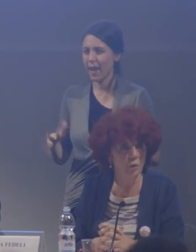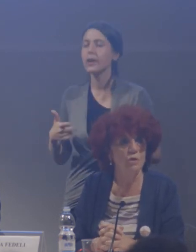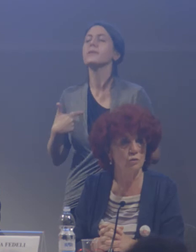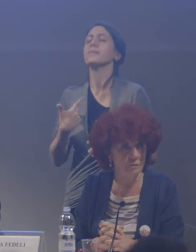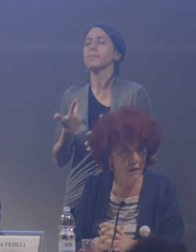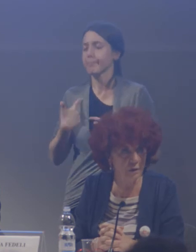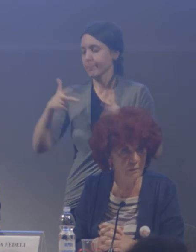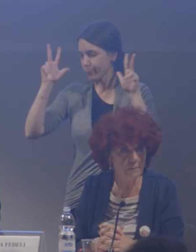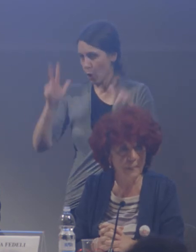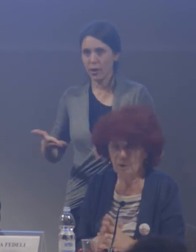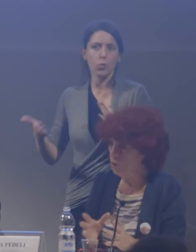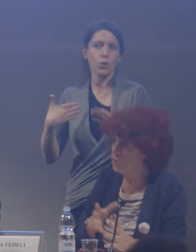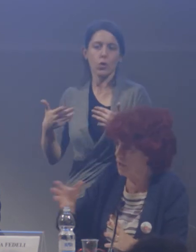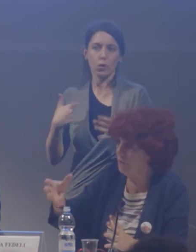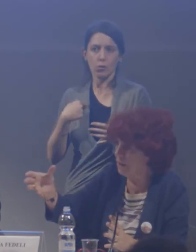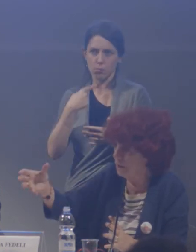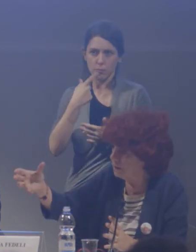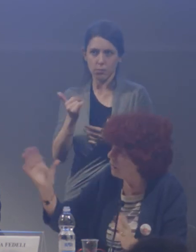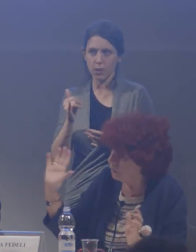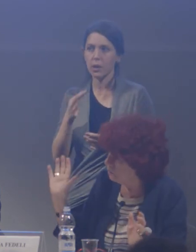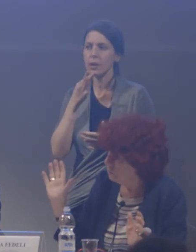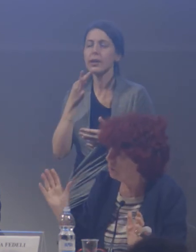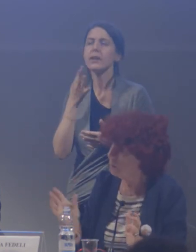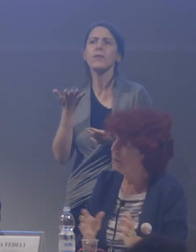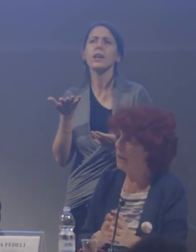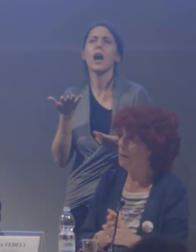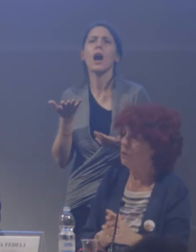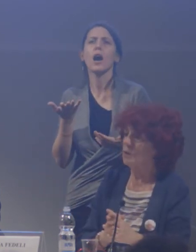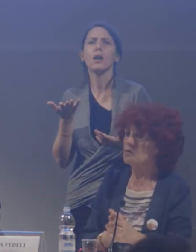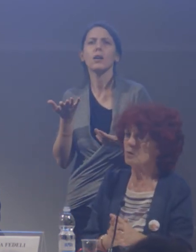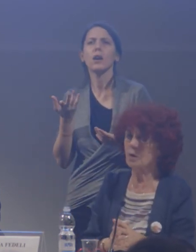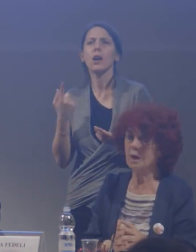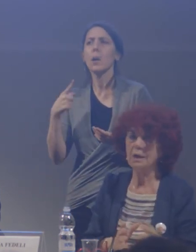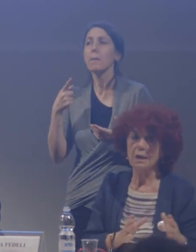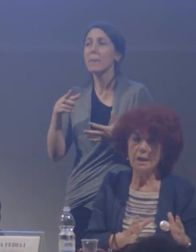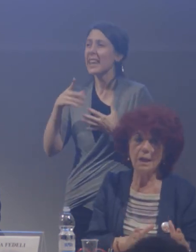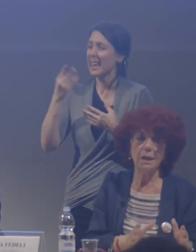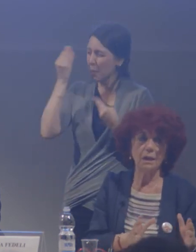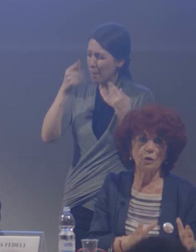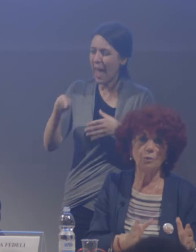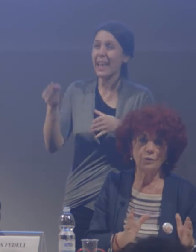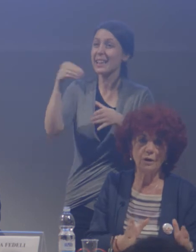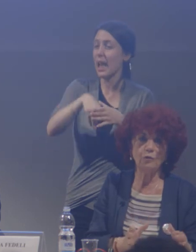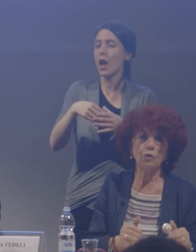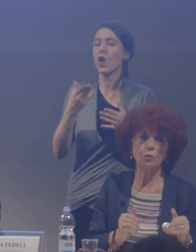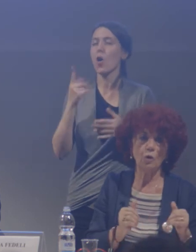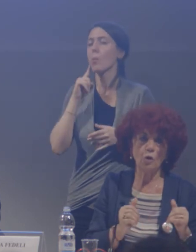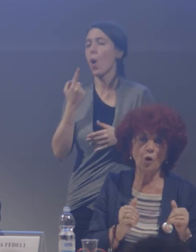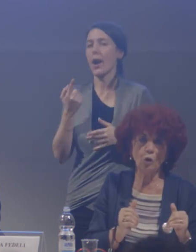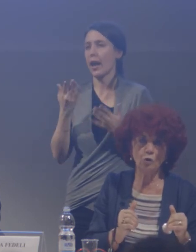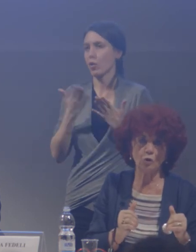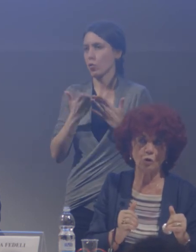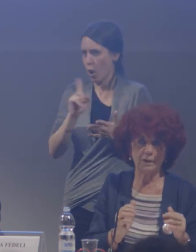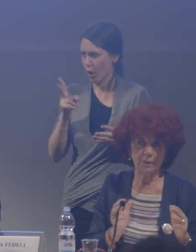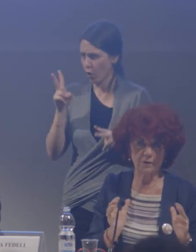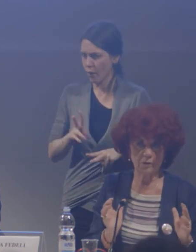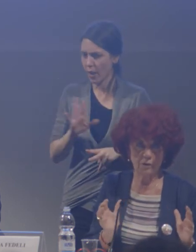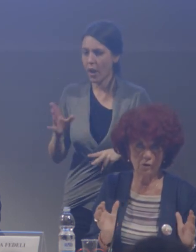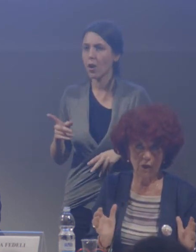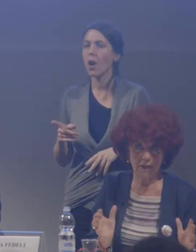costituito, questo è vero, quindi non stava all'interno della buona scuola, il gruppo di lavoro contro